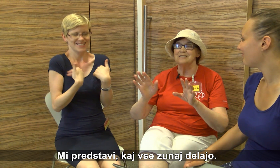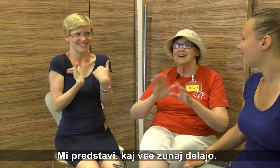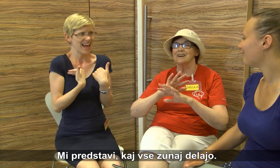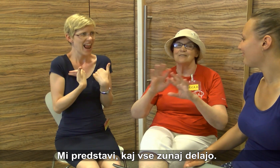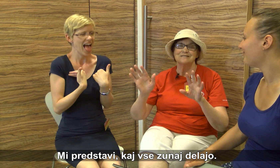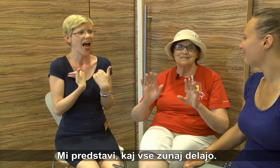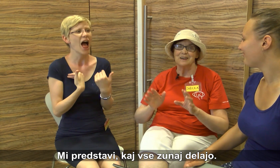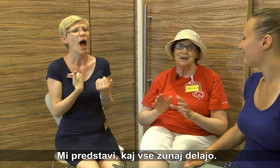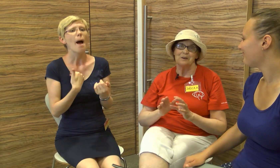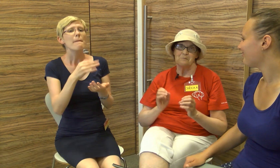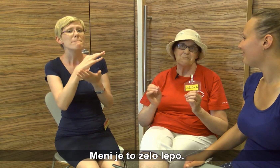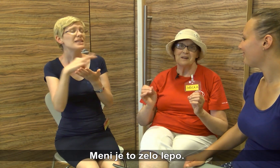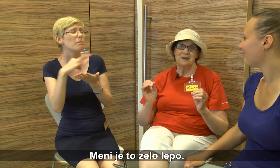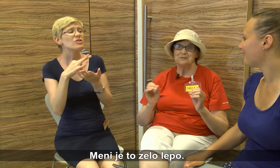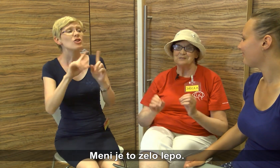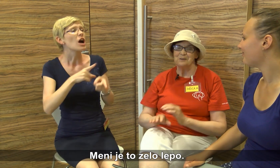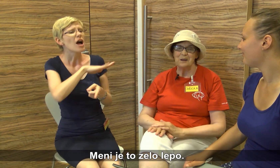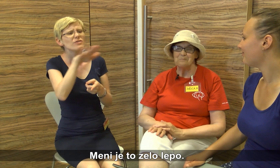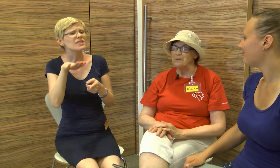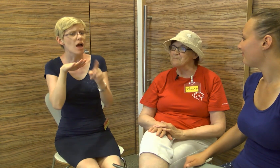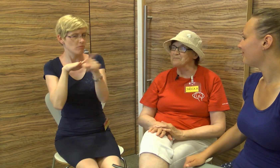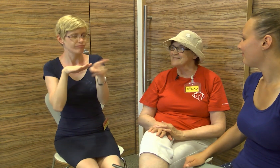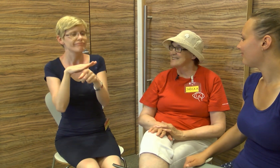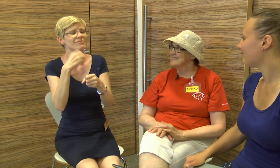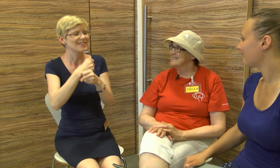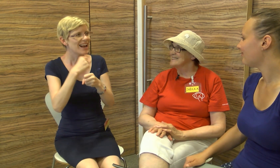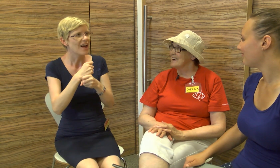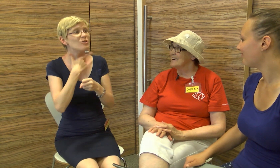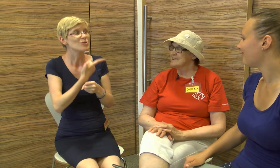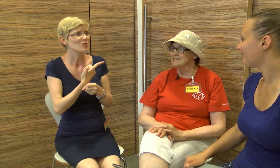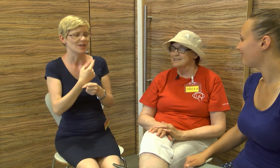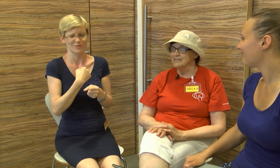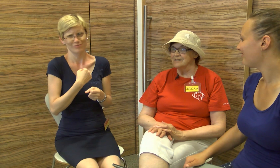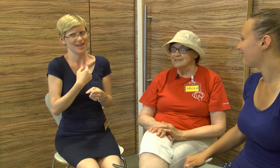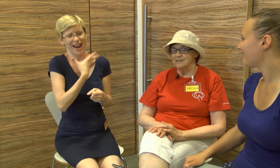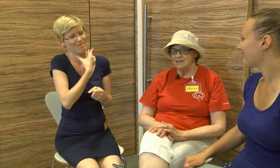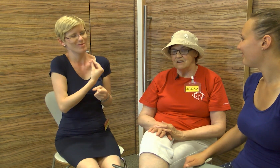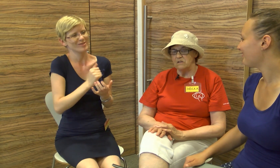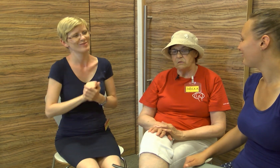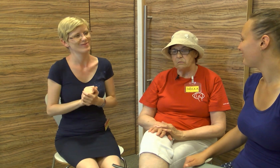od zunaj, kaj se delajo, meni je to zelo lepo. Ja.